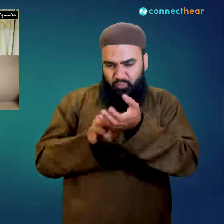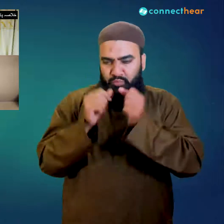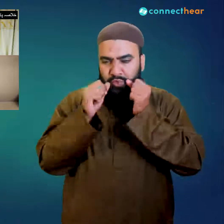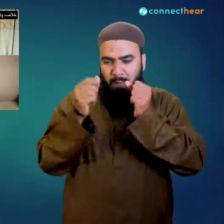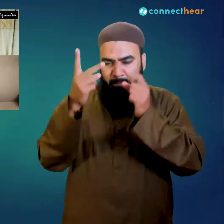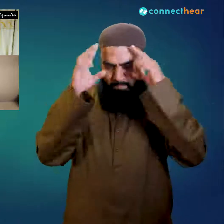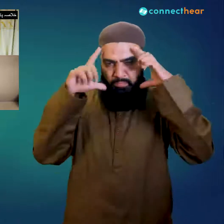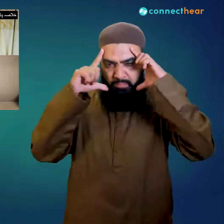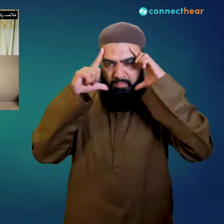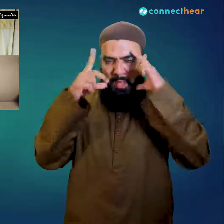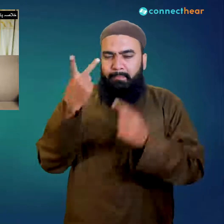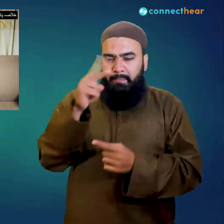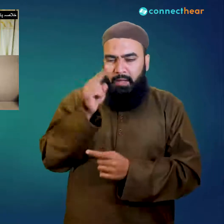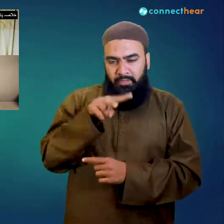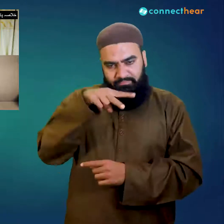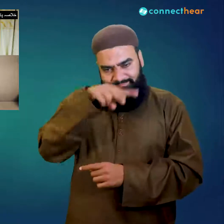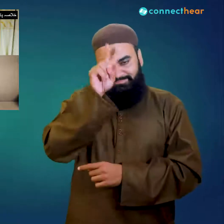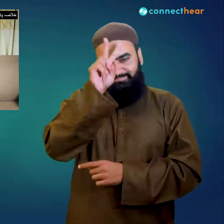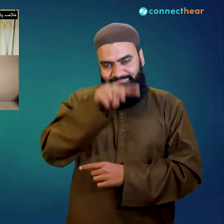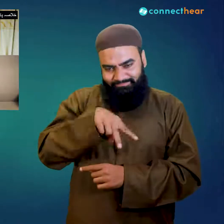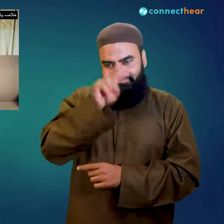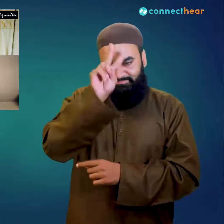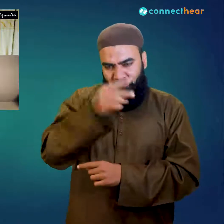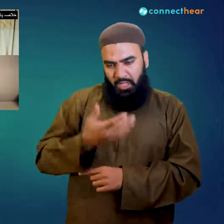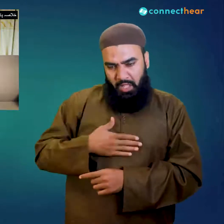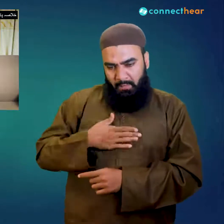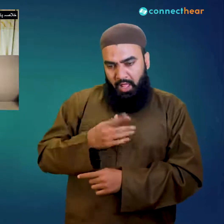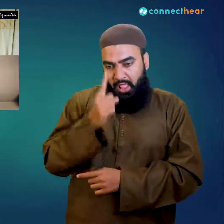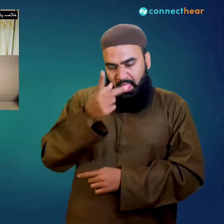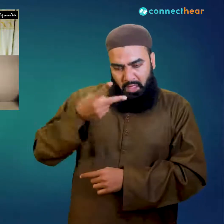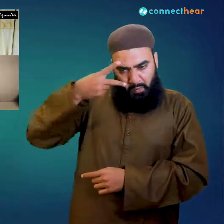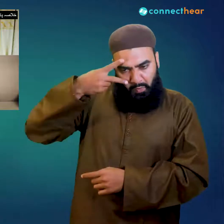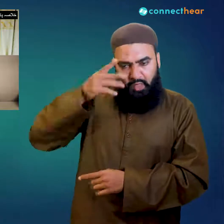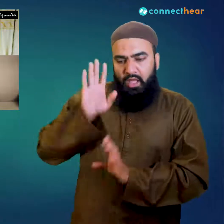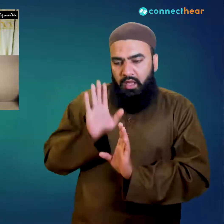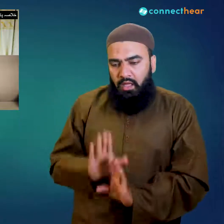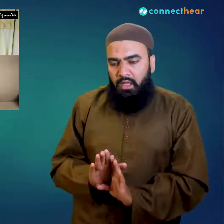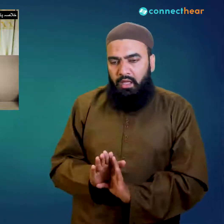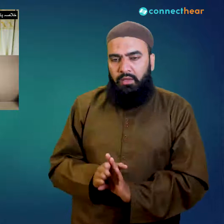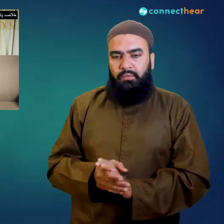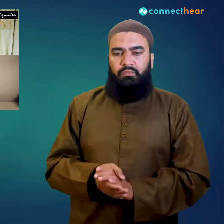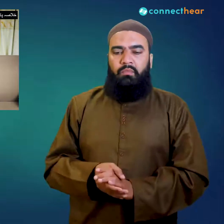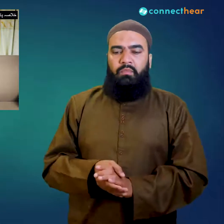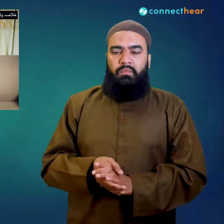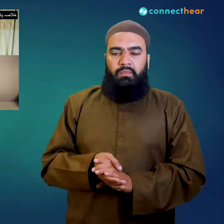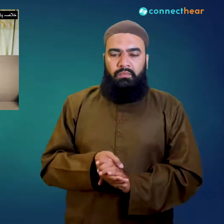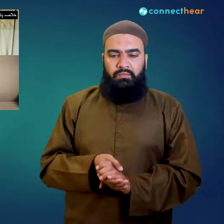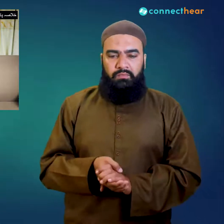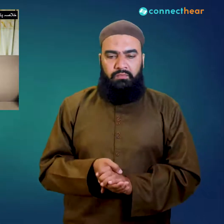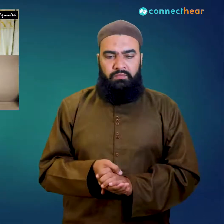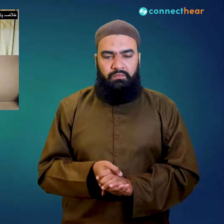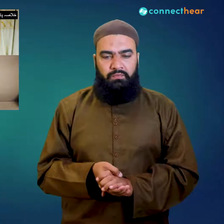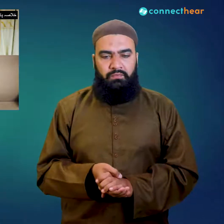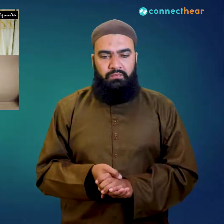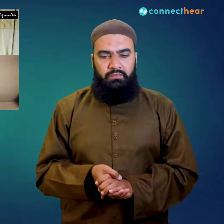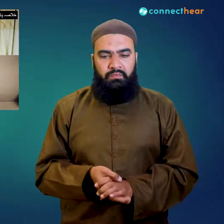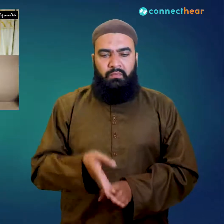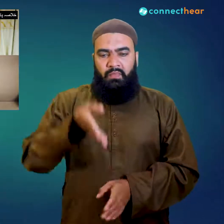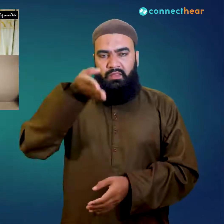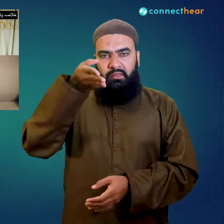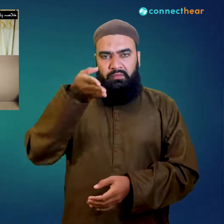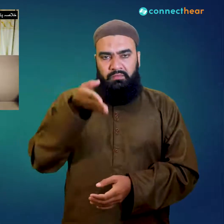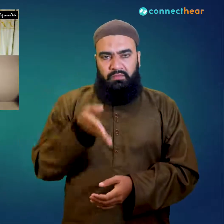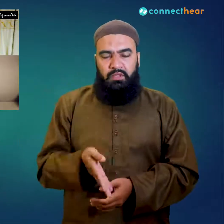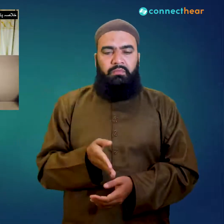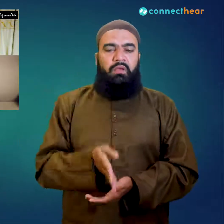چہرہ آسمان کی طرف اٹھنا، بار بار اٹھنا ہم دیکھ رہے ہیں۔ قد نرى تقلب وجهك